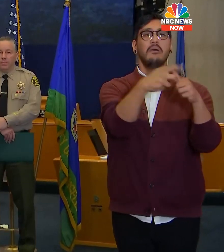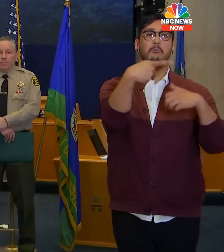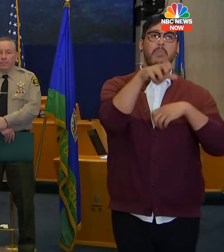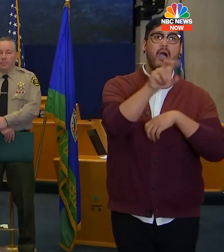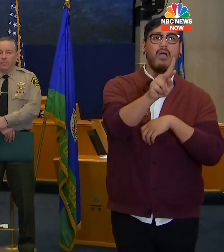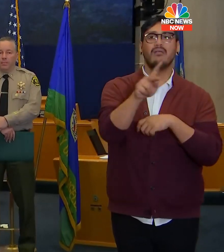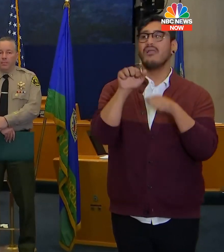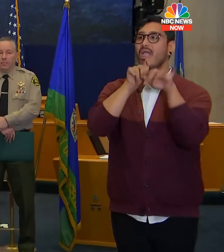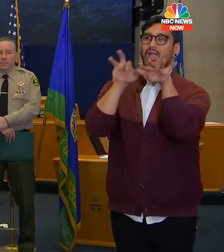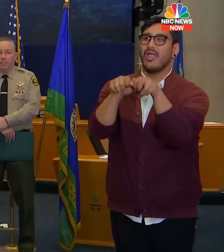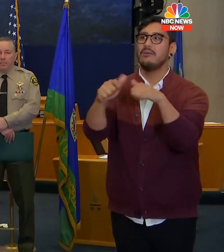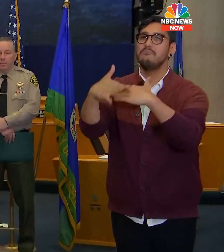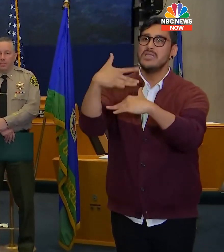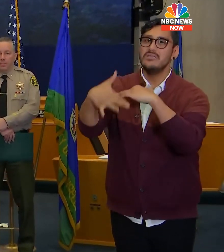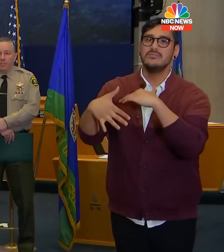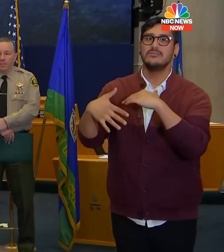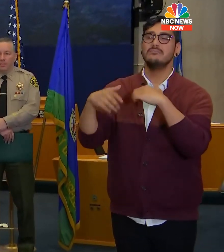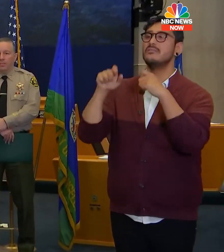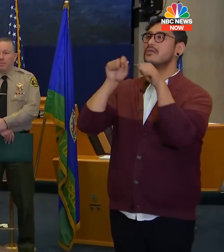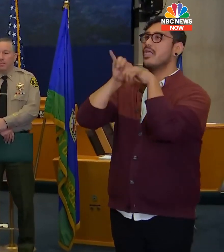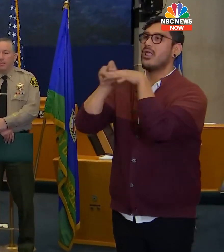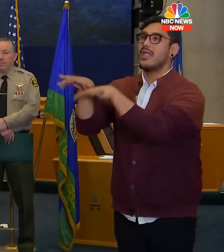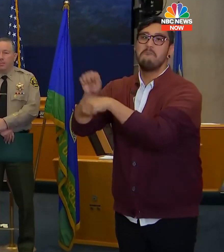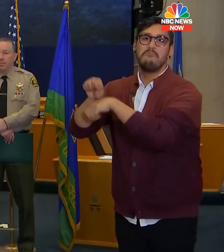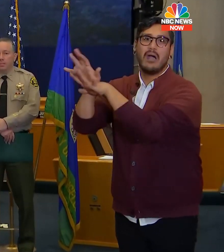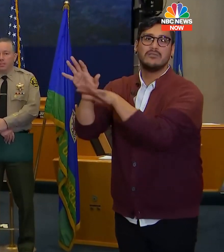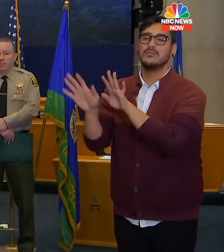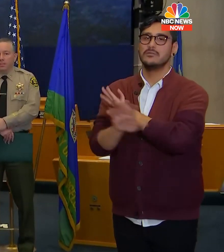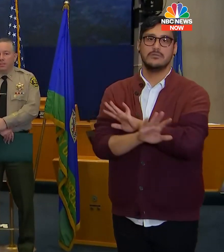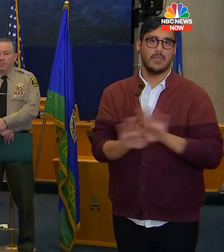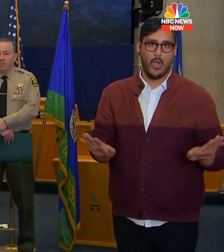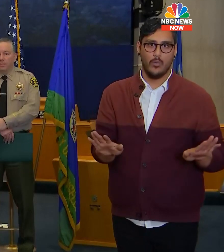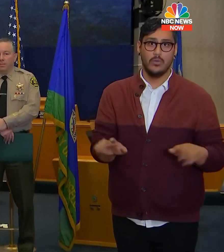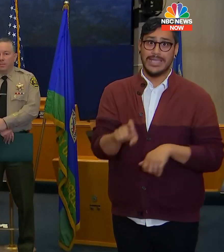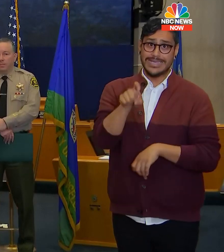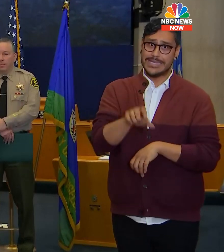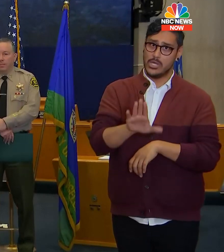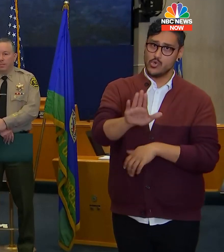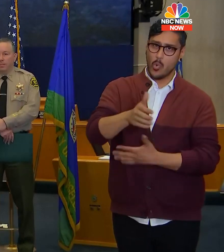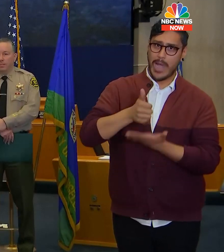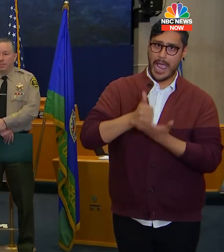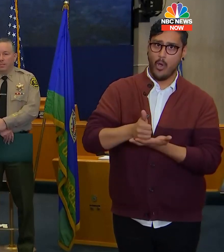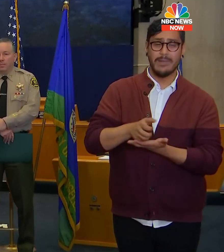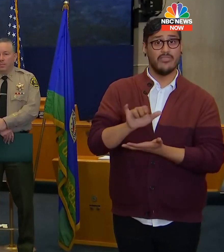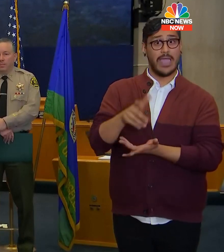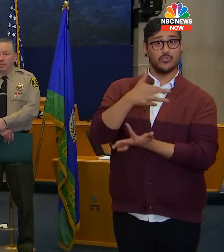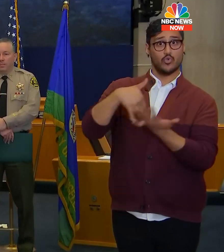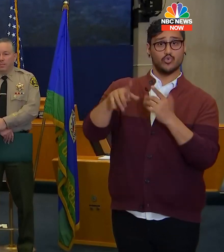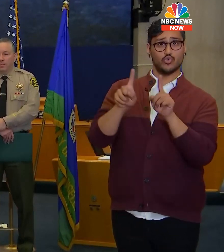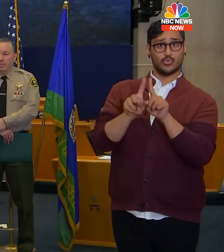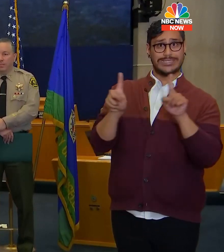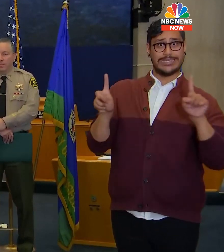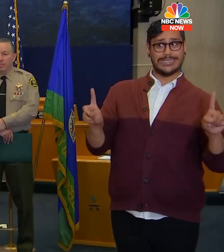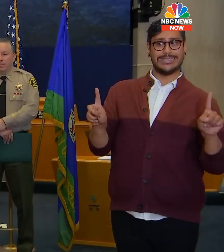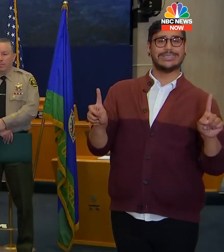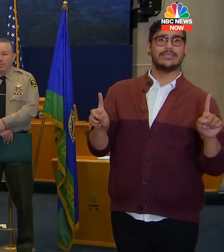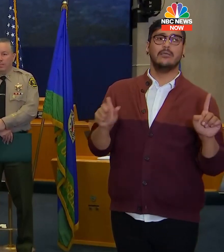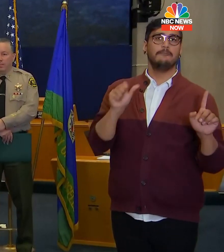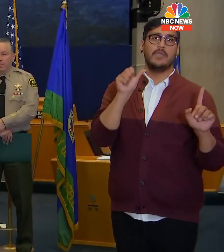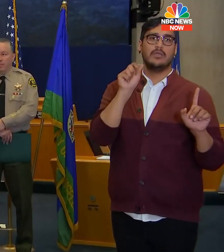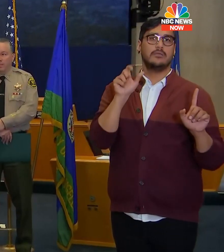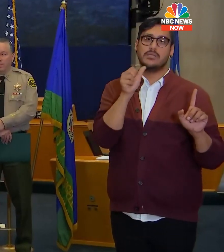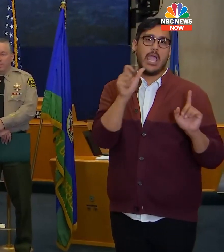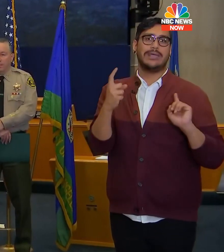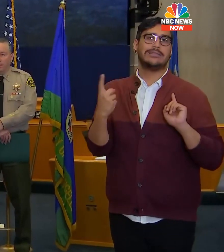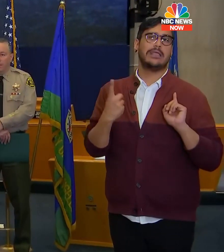playas, muelles y en los senderos. Necesitamos su ayuda. El distanciamiento social no es un a